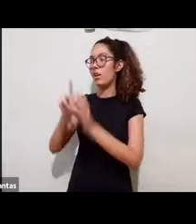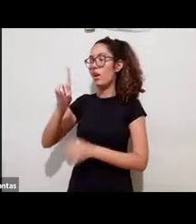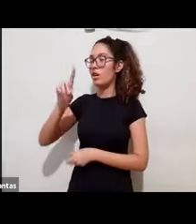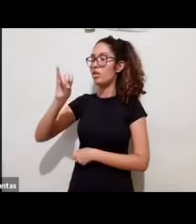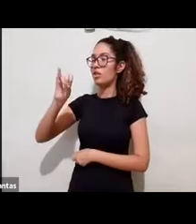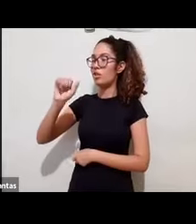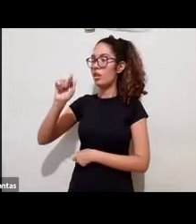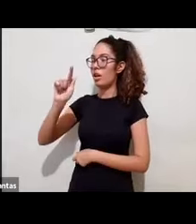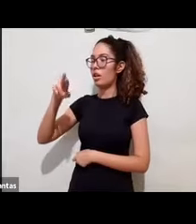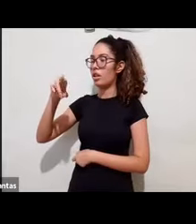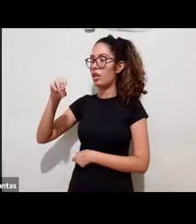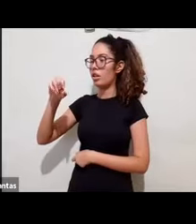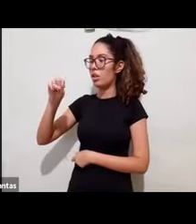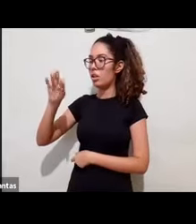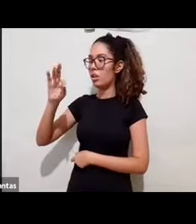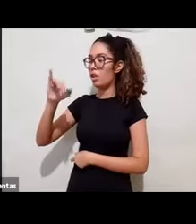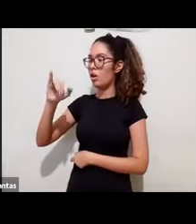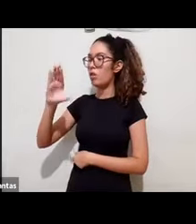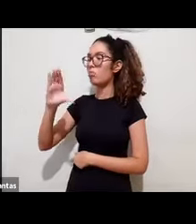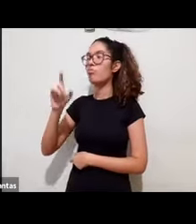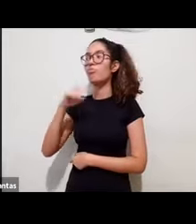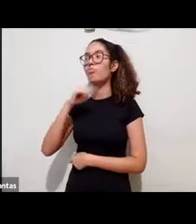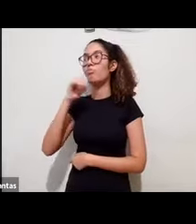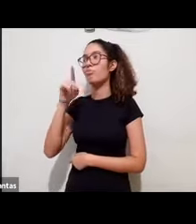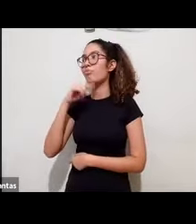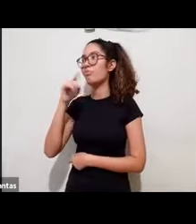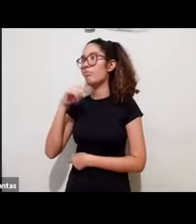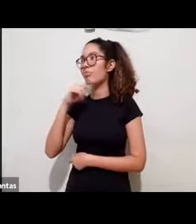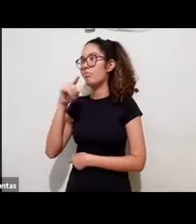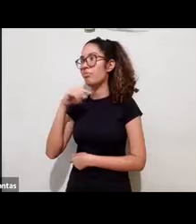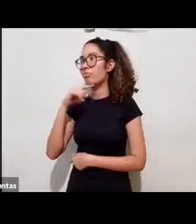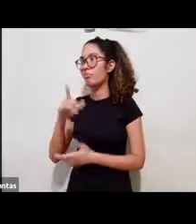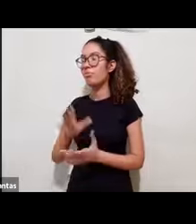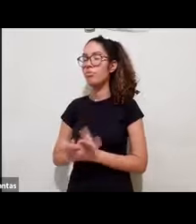vários desmontes, né, nessa política, a falta de